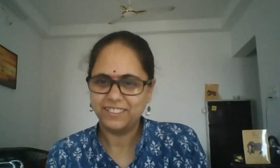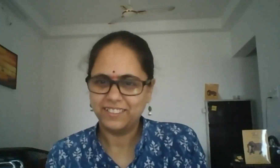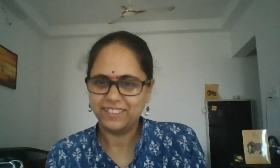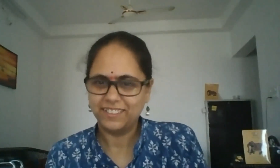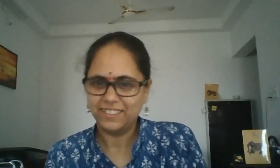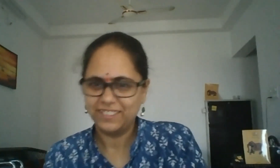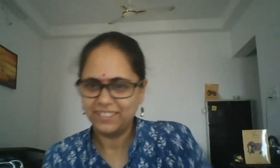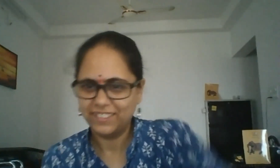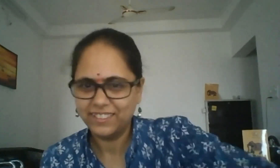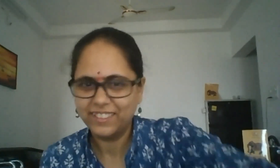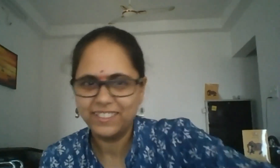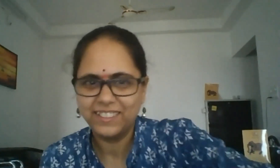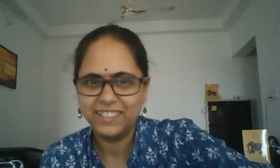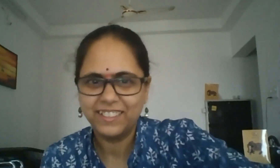Sir, can I? Yes, yes.